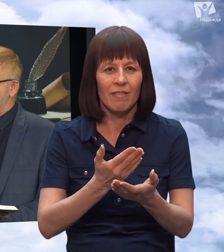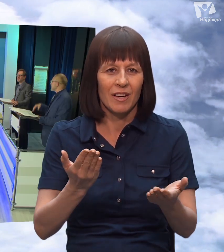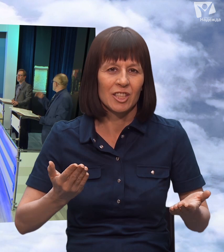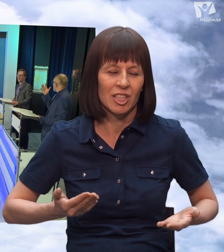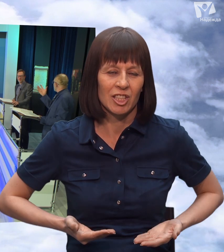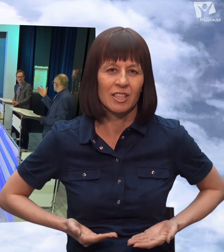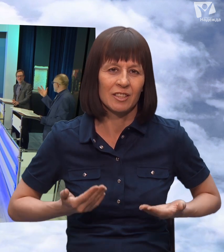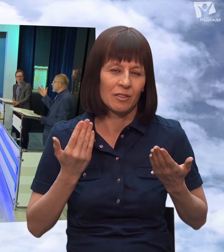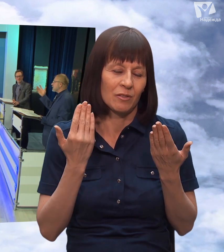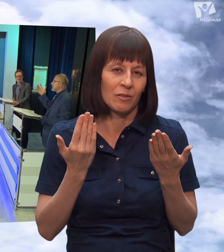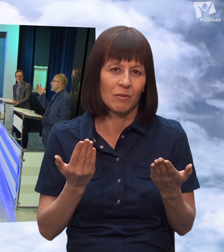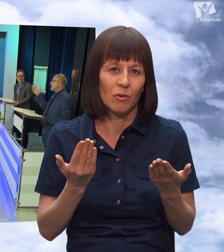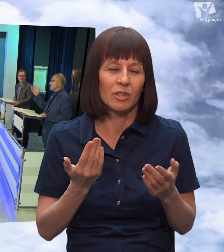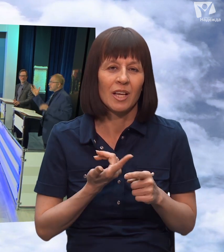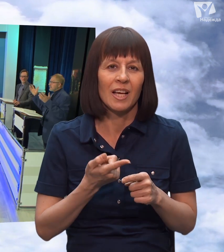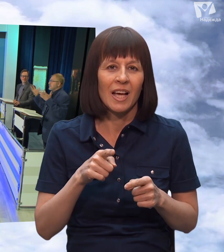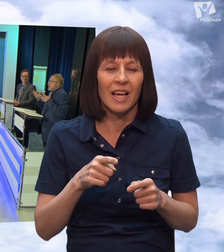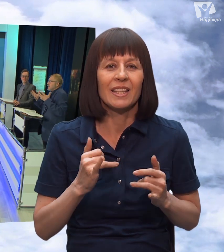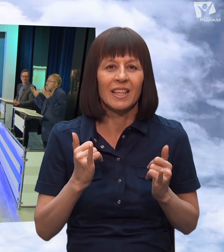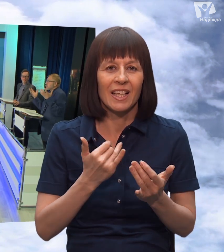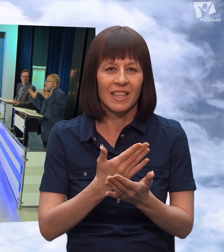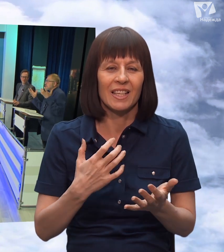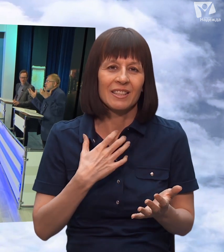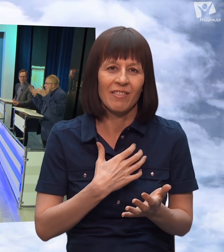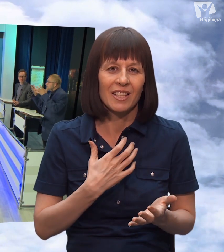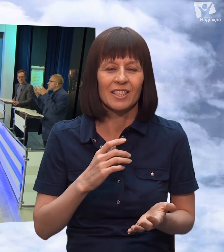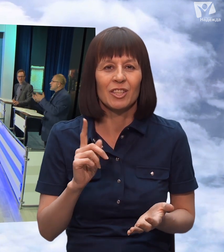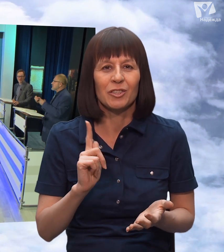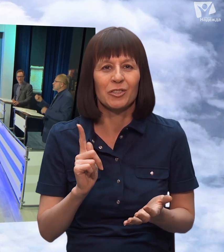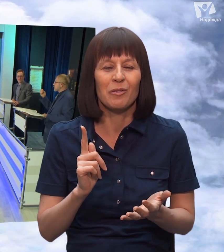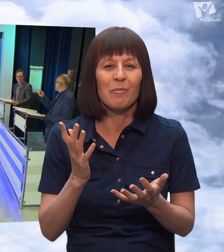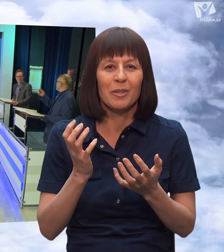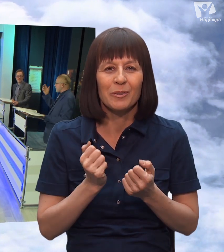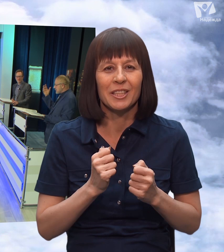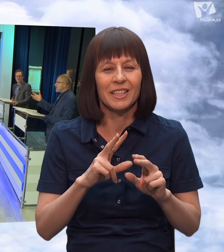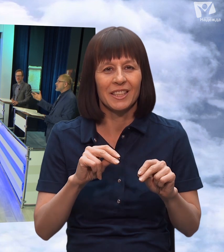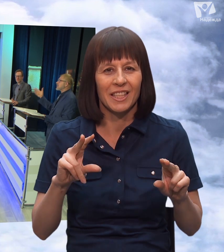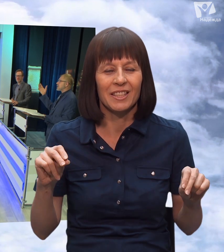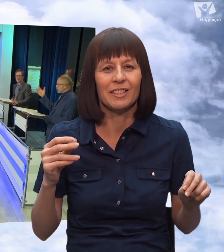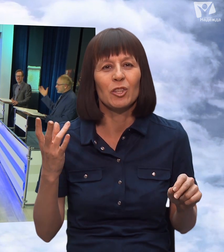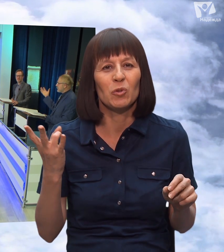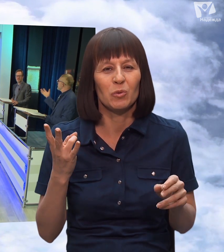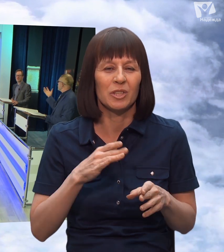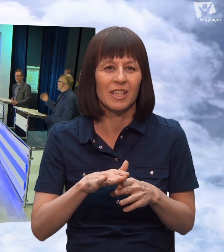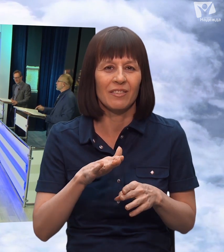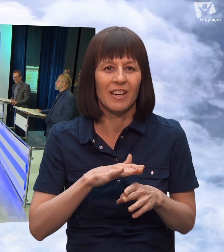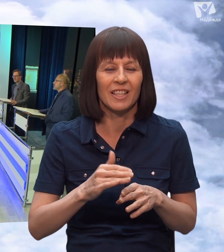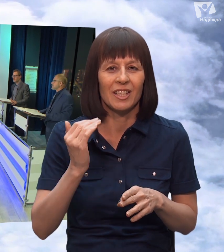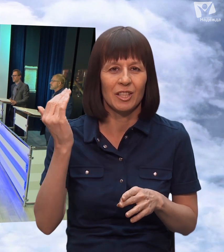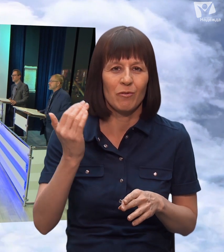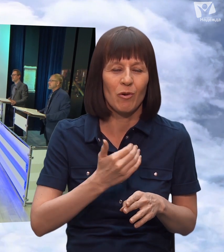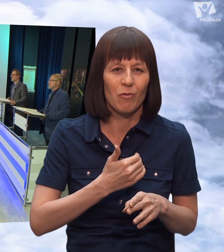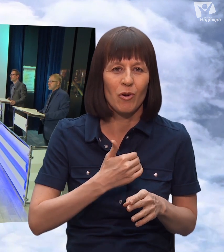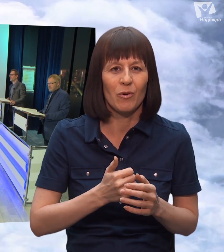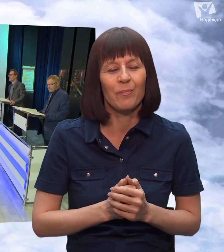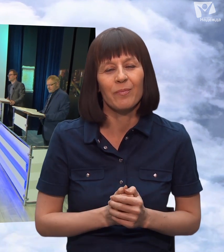поэтому пожалуй это и и для нас урок чтобы быть счастливыми чтобы быть благословенными нужно творить волю божию